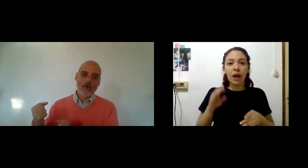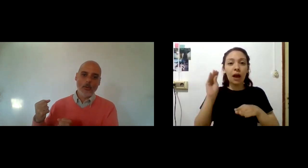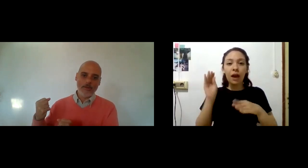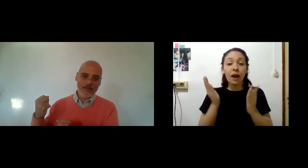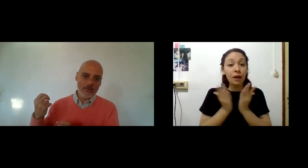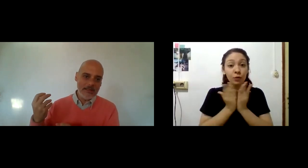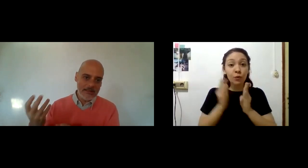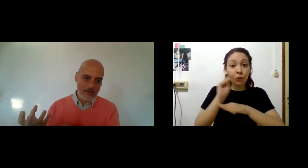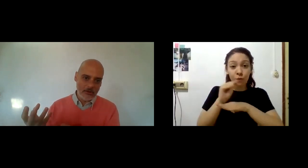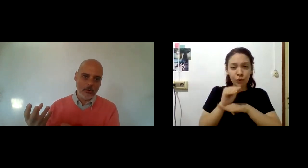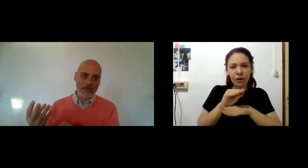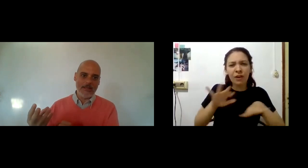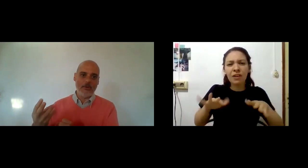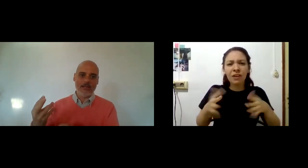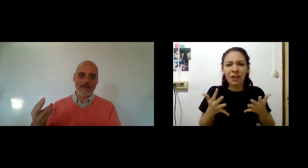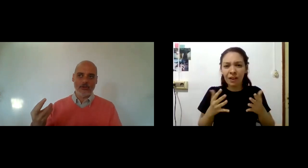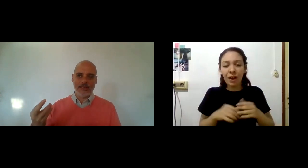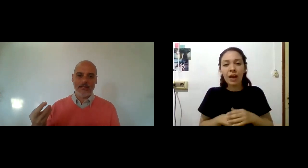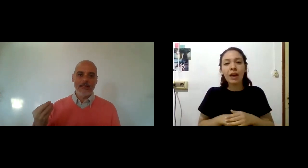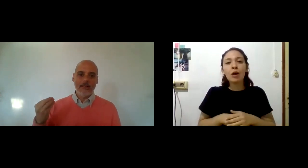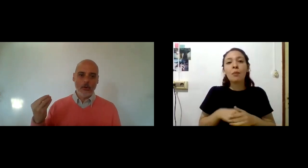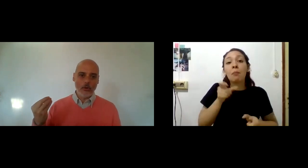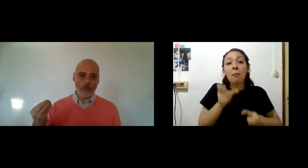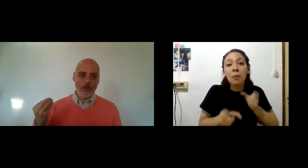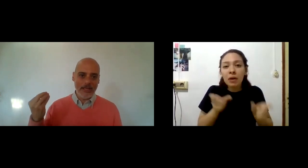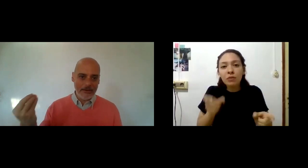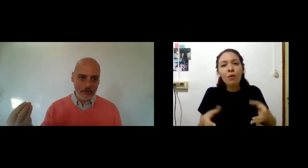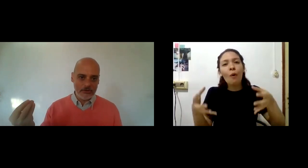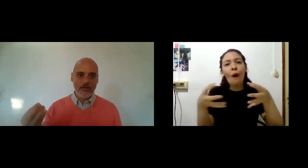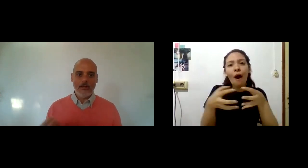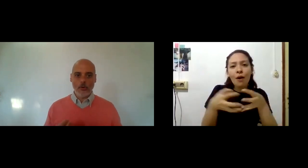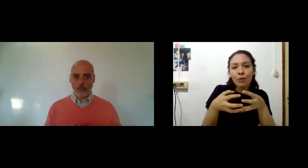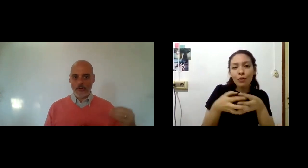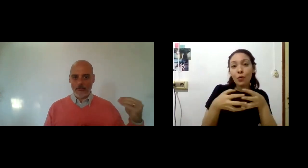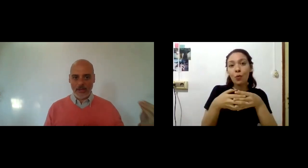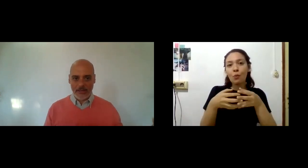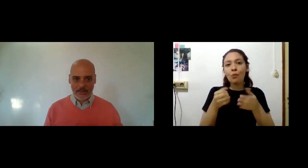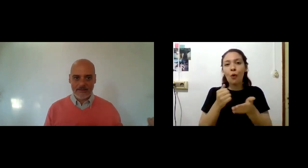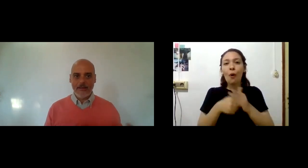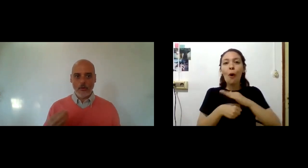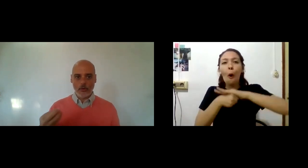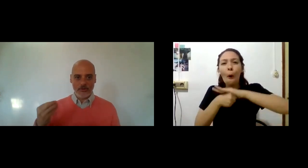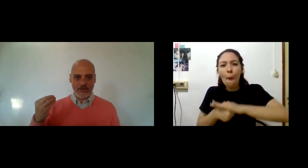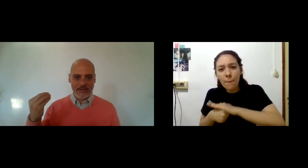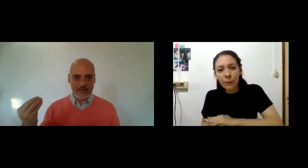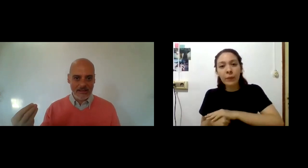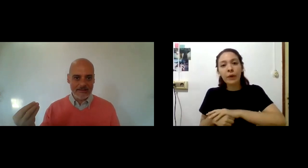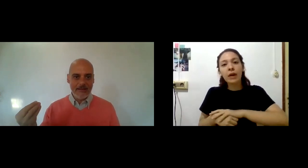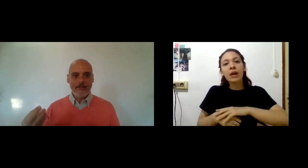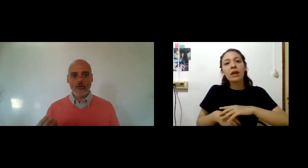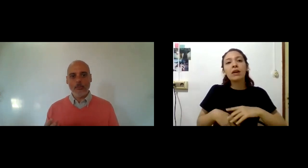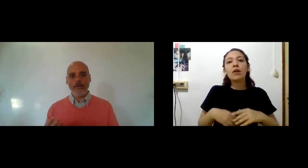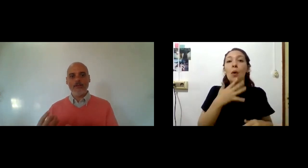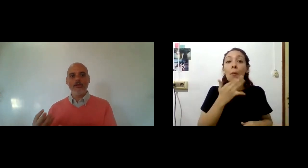minoritarios, oprimidos, como por ejemplo el caso de los grupos negros, los grupos de mujeres, los grupos